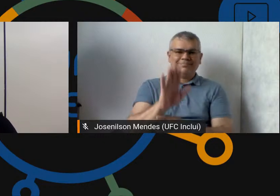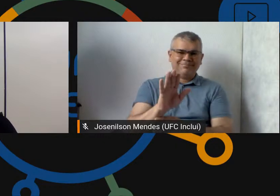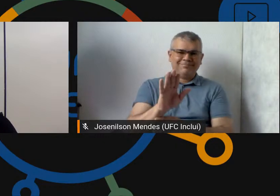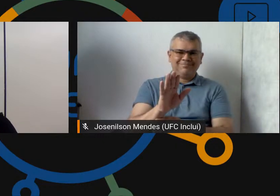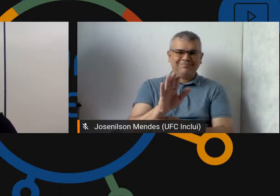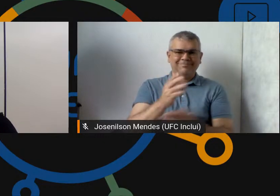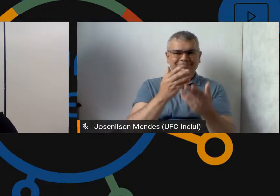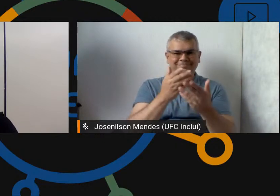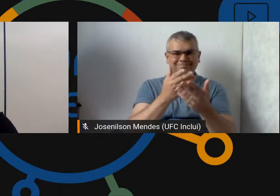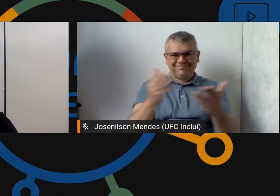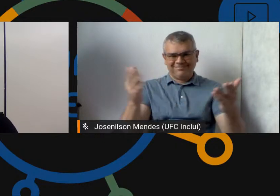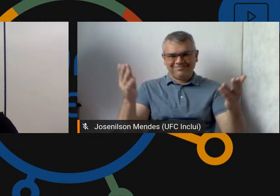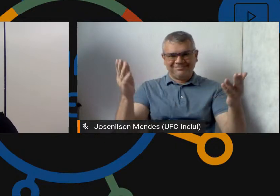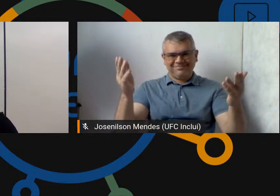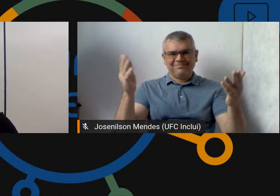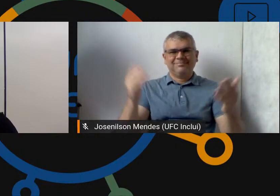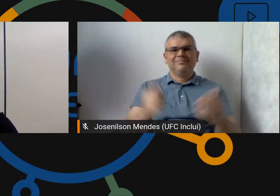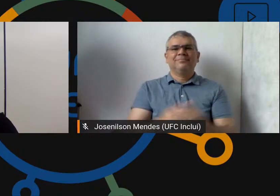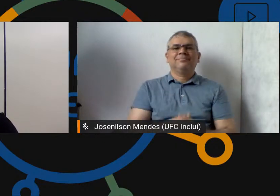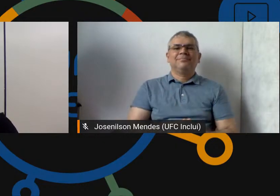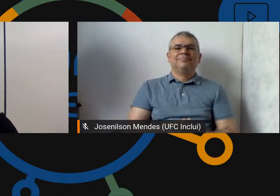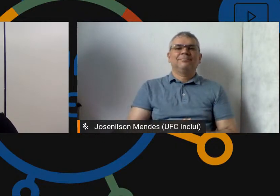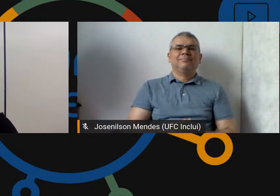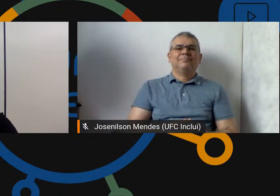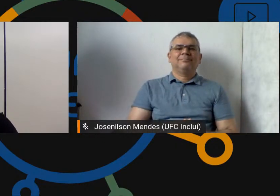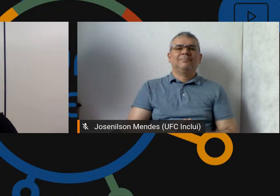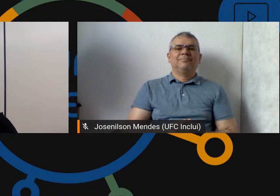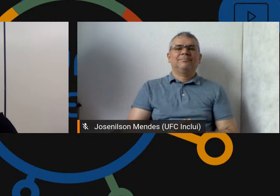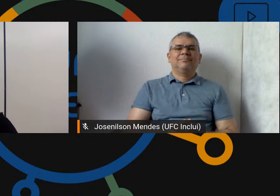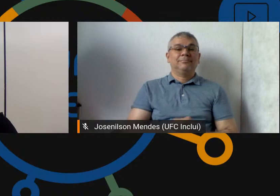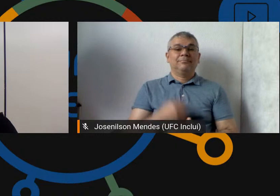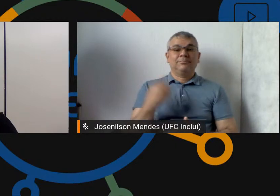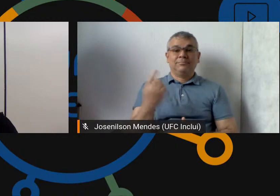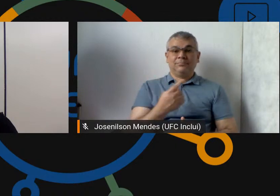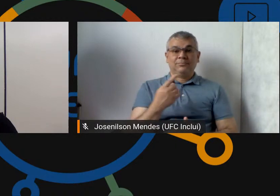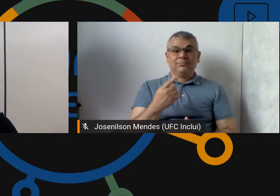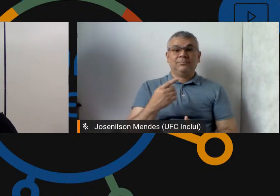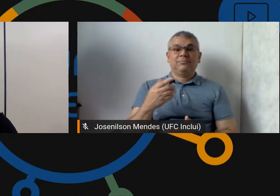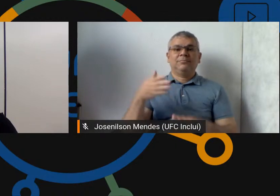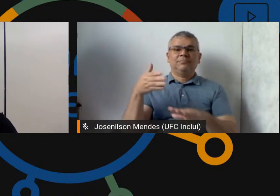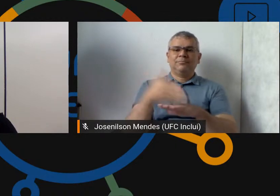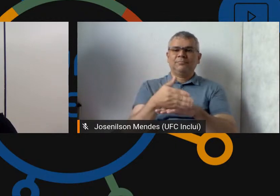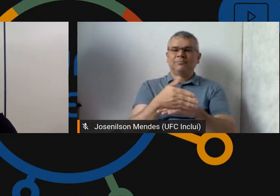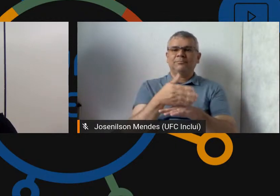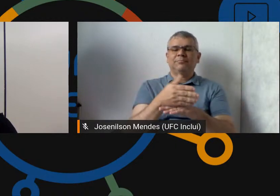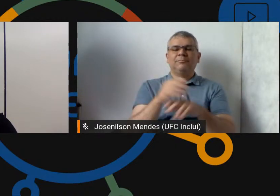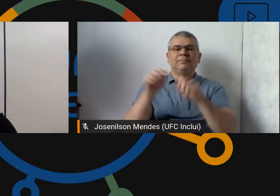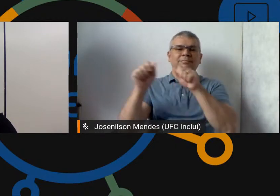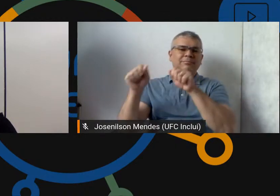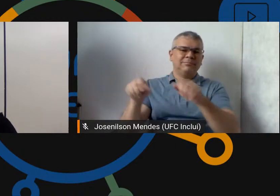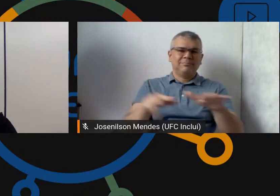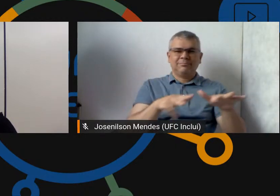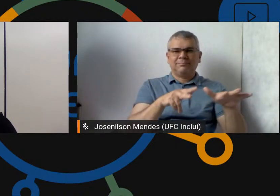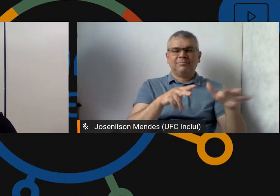e a todas. Estamos participando da Semana de Metodologia e Produção Científica